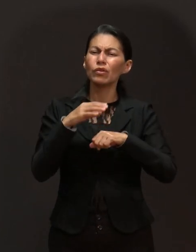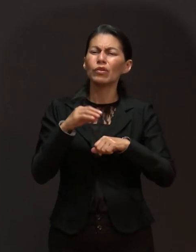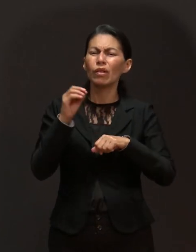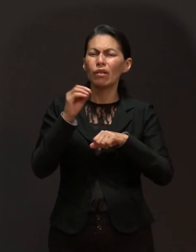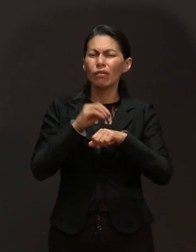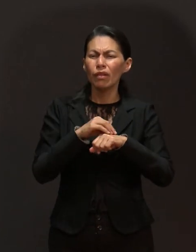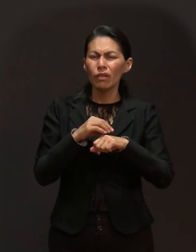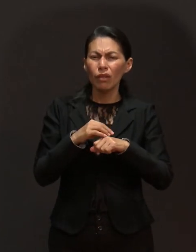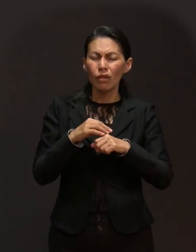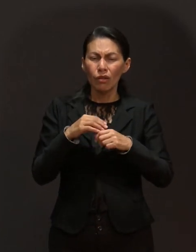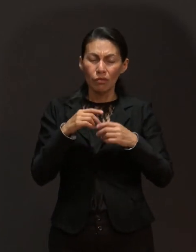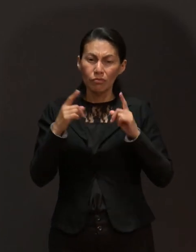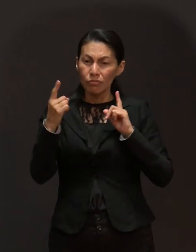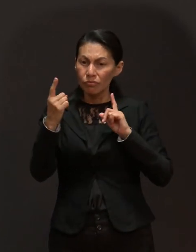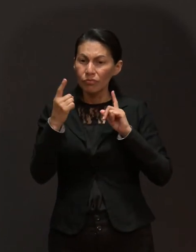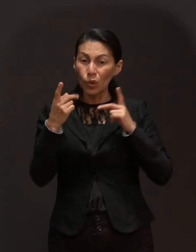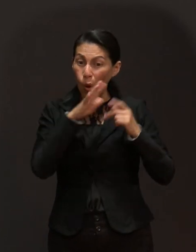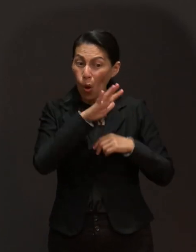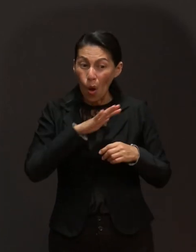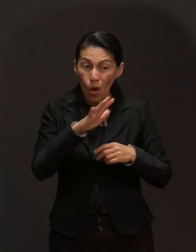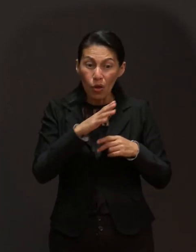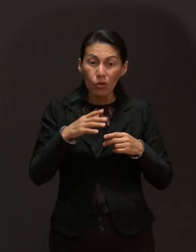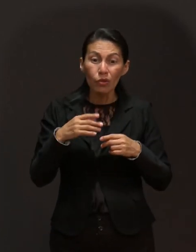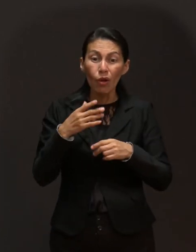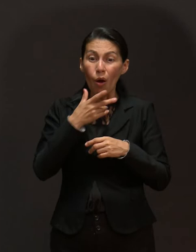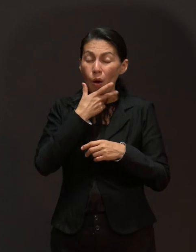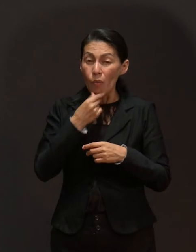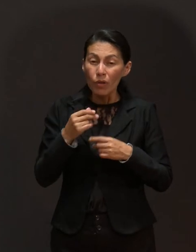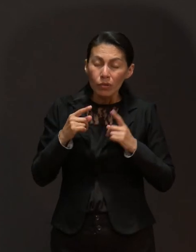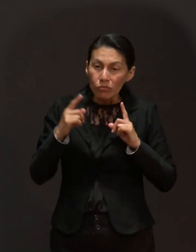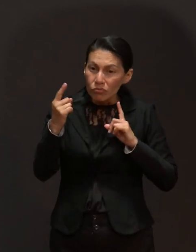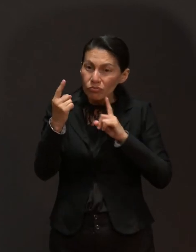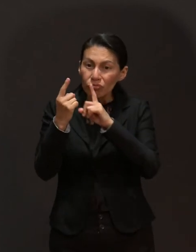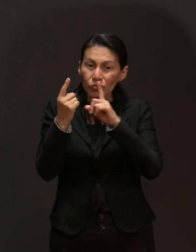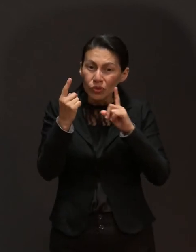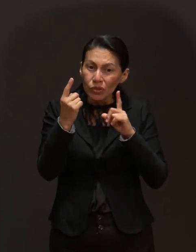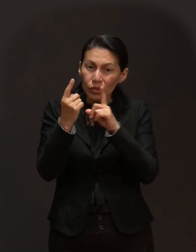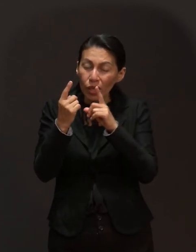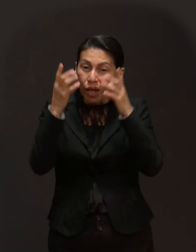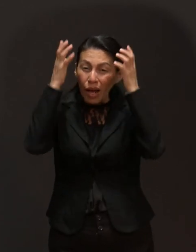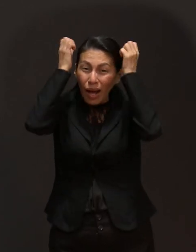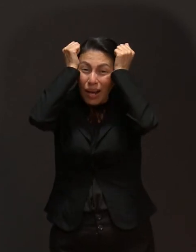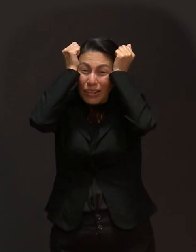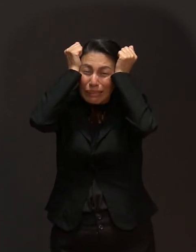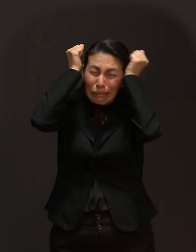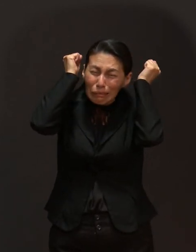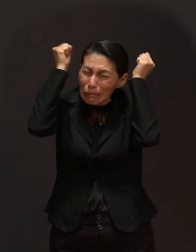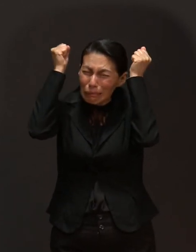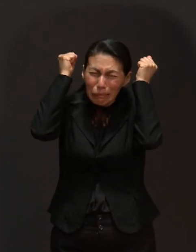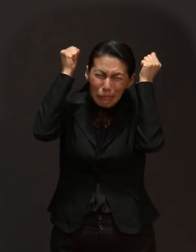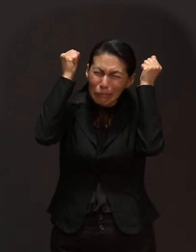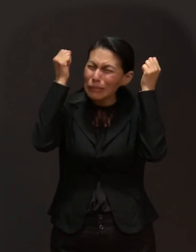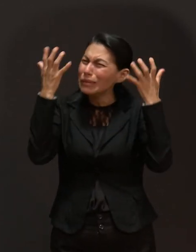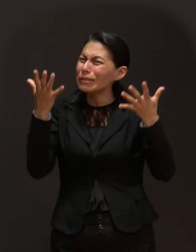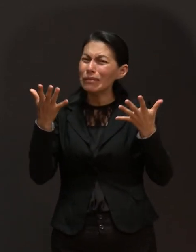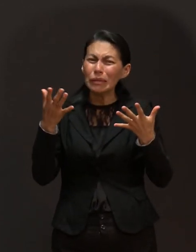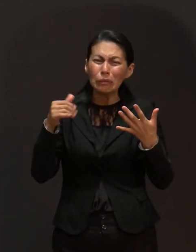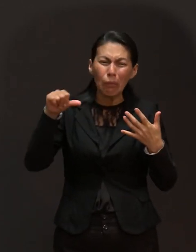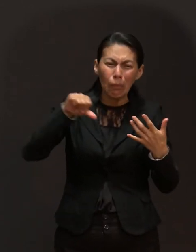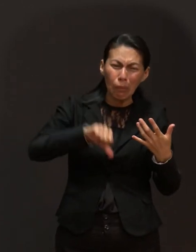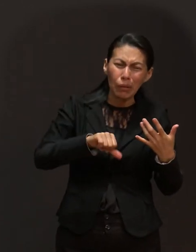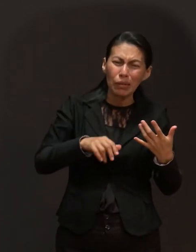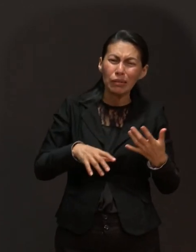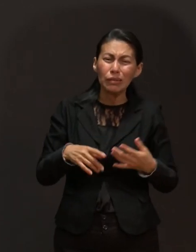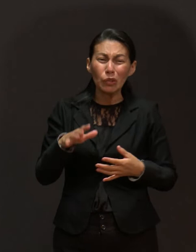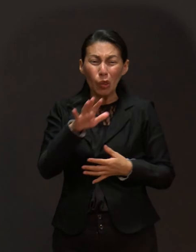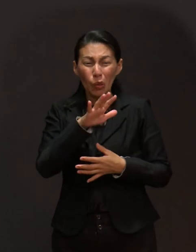final de año ahí en la vitrina y todos mis compañeros se acercaron y se arrancaban los cabellos, que no aprobé, no aprobé.